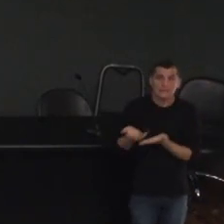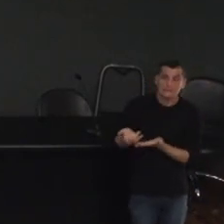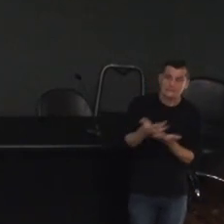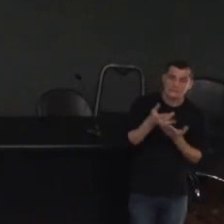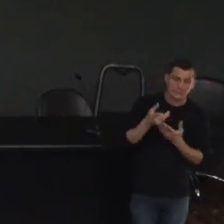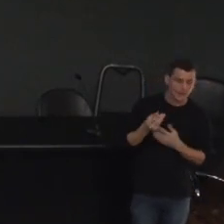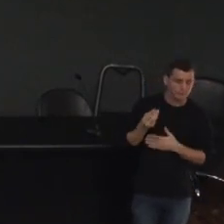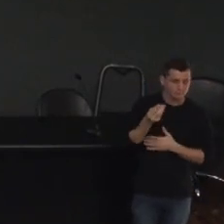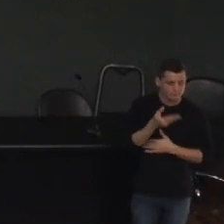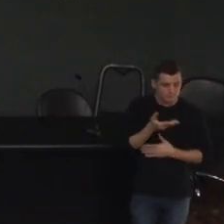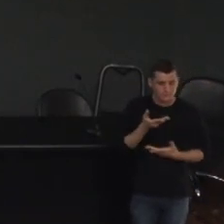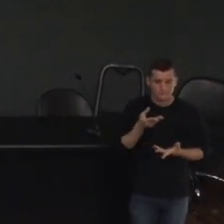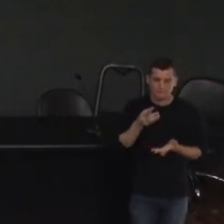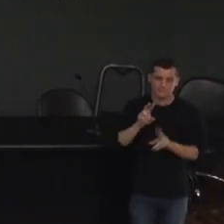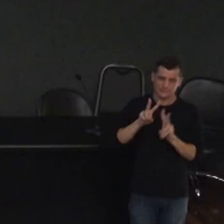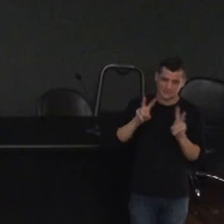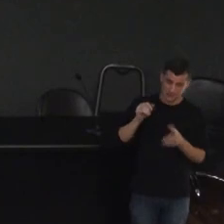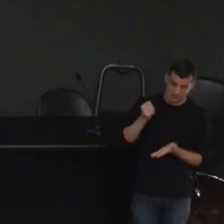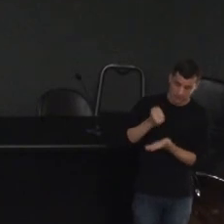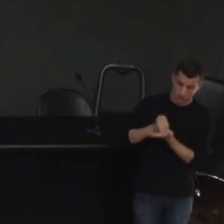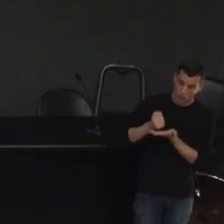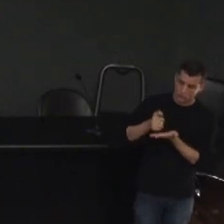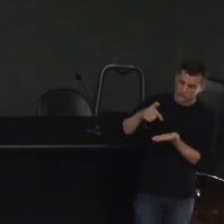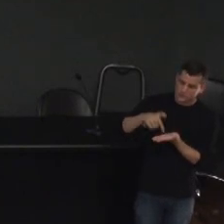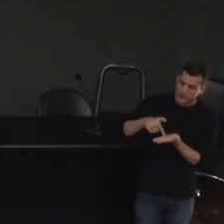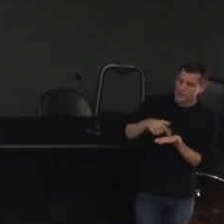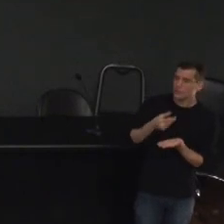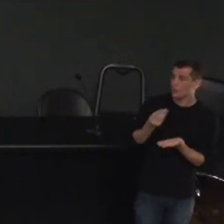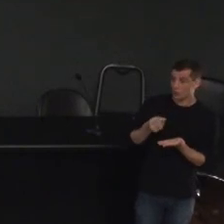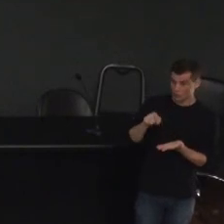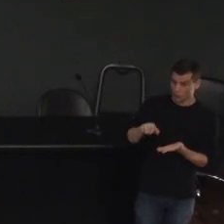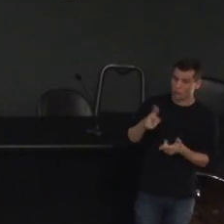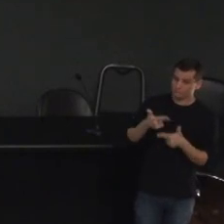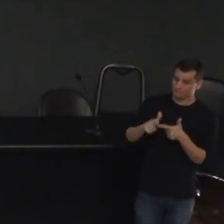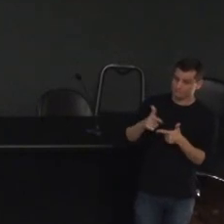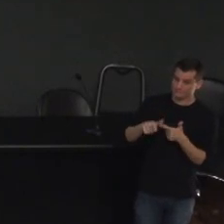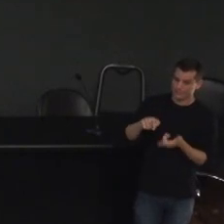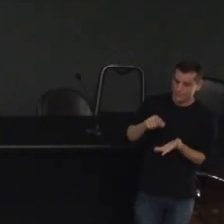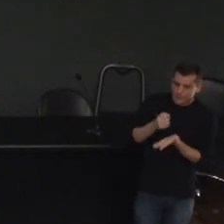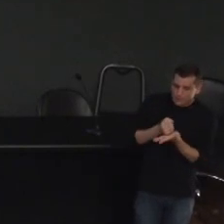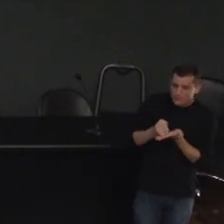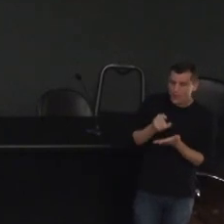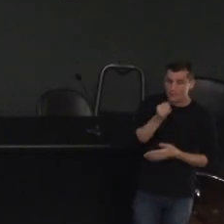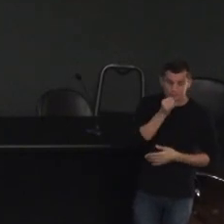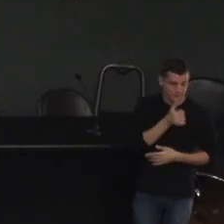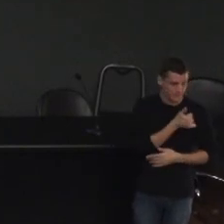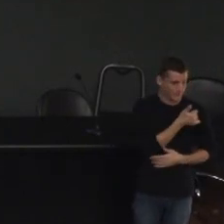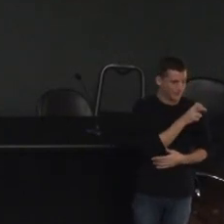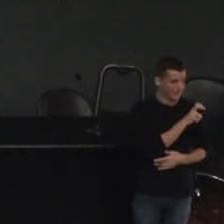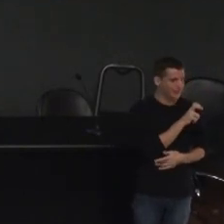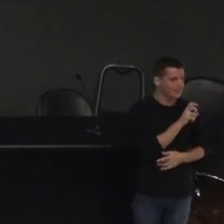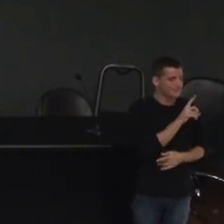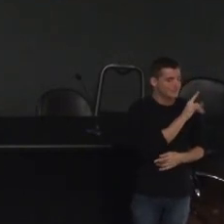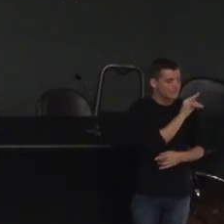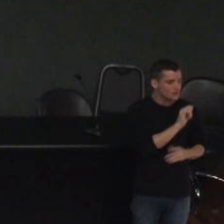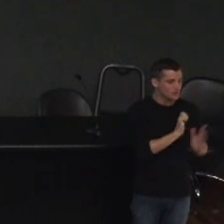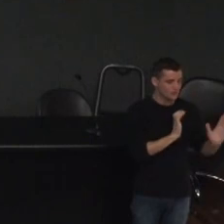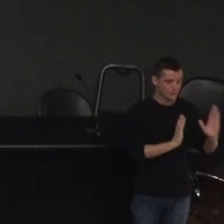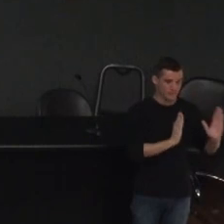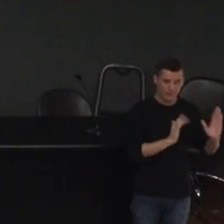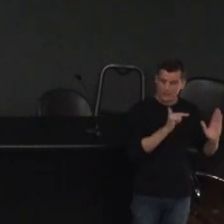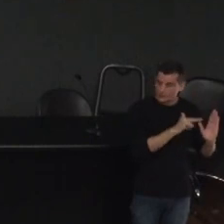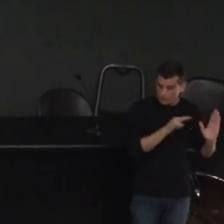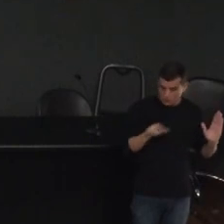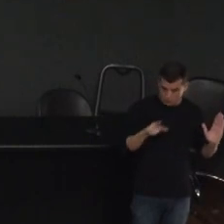no âmbito do próprio contrato porque esse é um problema se você tem lá os 15 dias para responder para o titular de dado